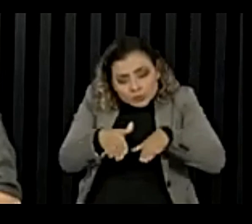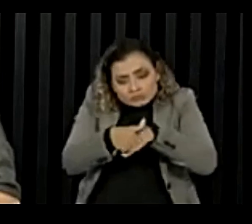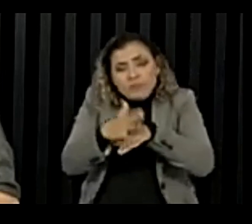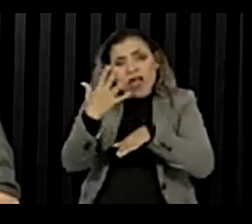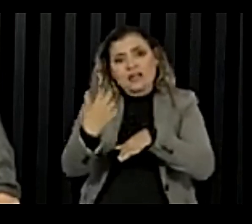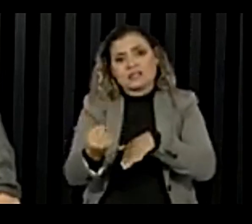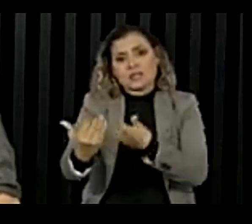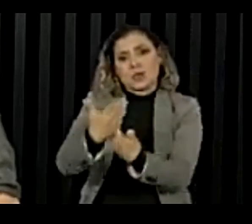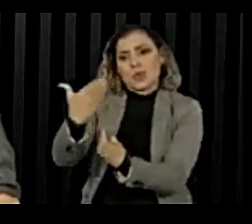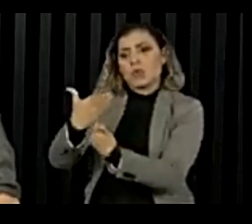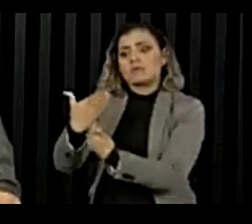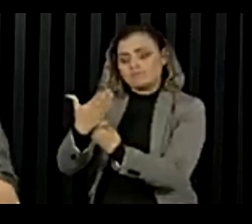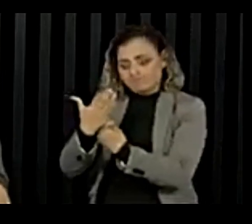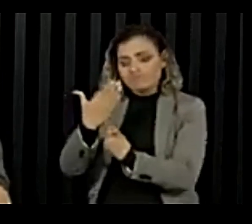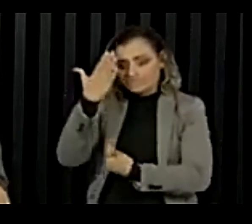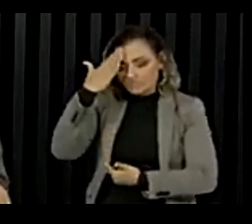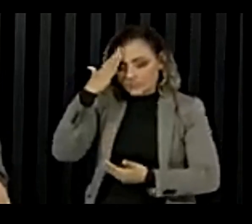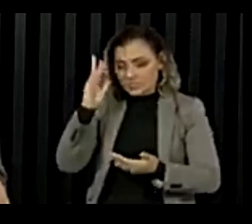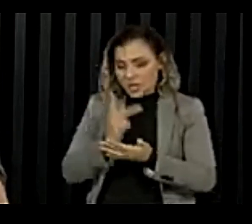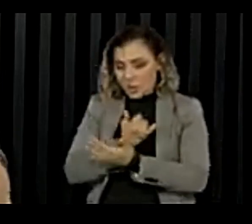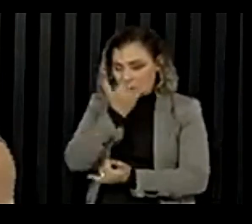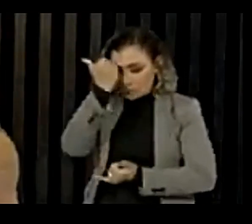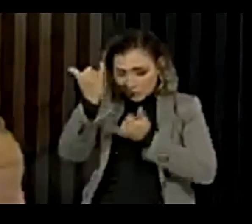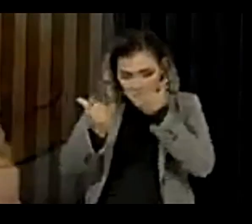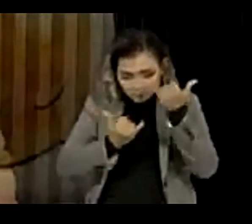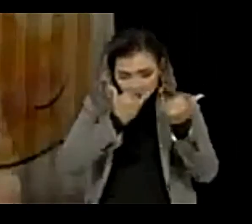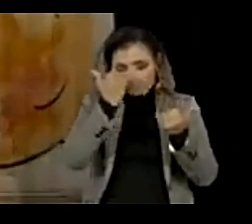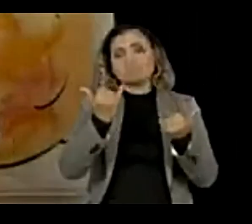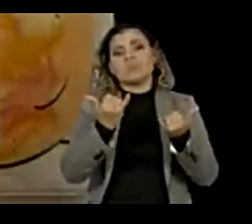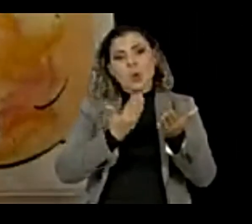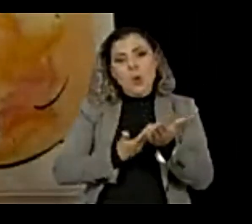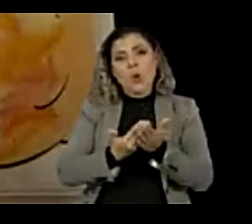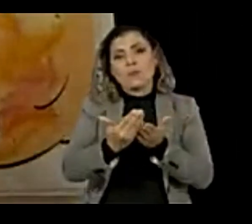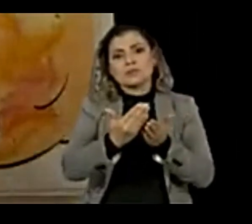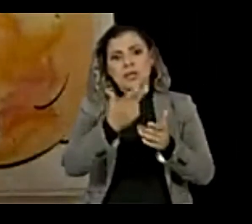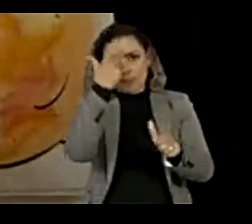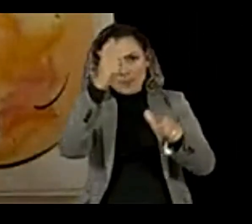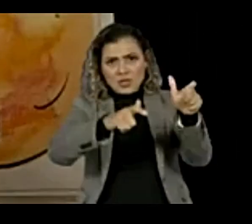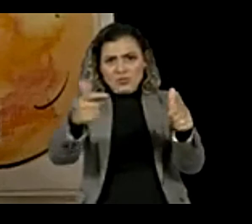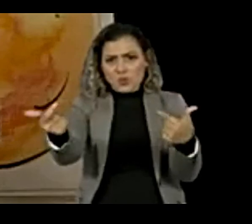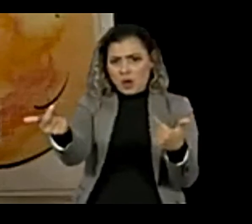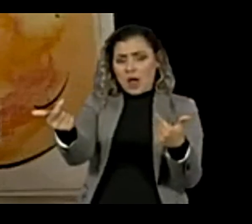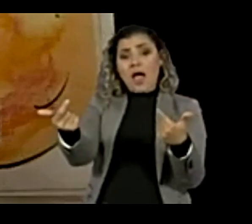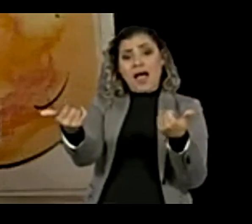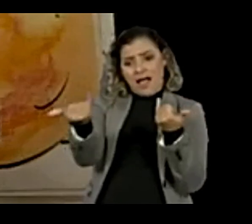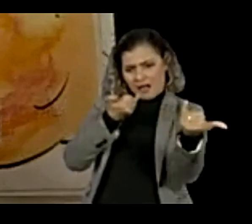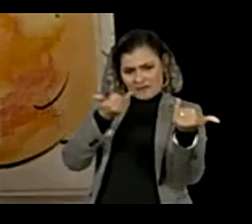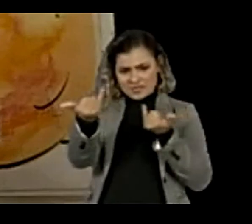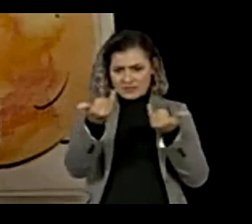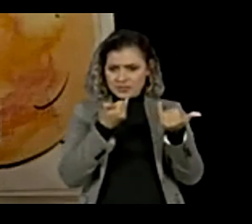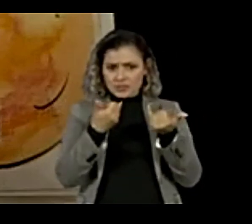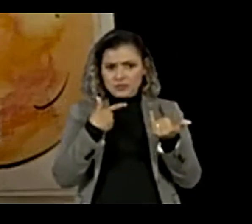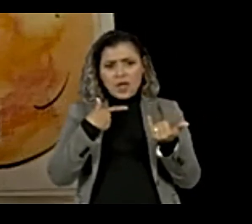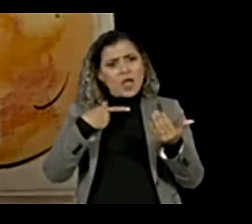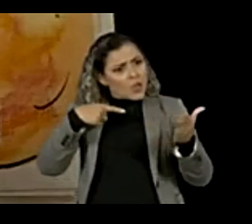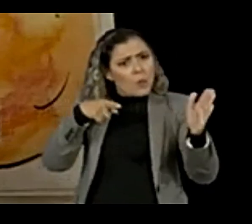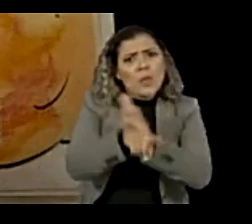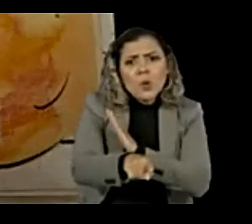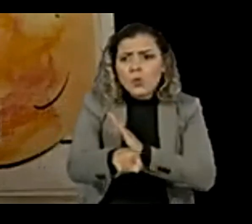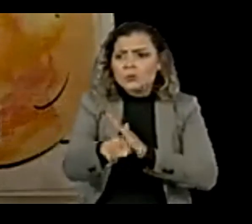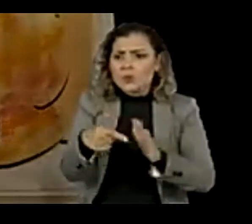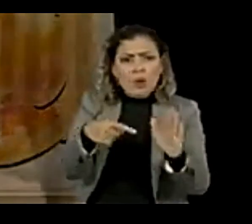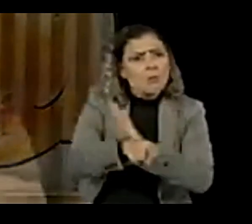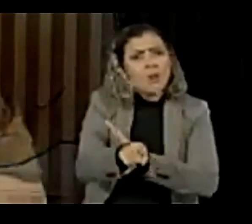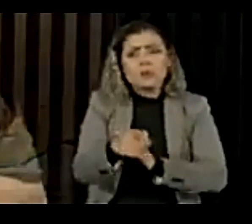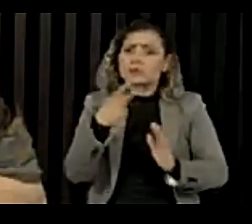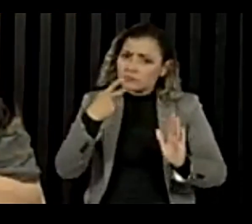que eu tinha feito. Então, a partir do momento em que eu comecei a ouvir as pessoas, que eu comecei a perguntar, e eu peço isso, eu falo